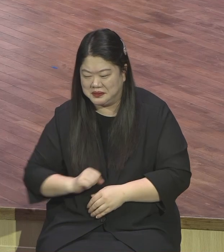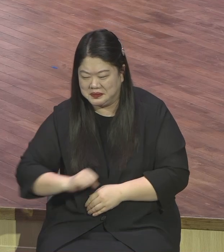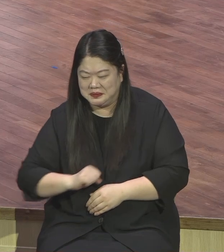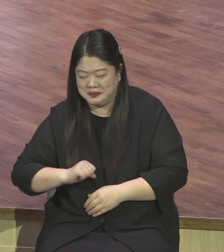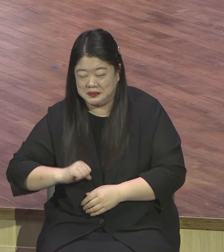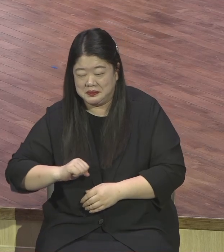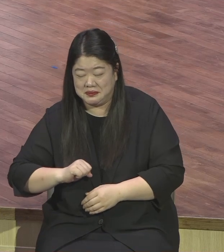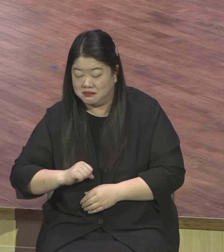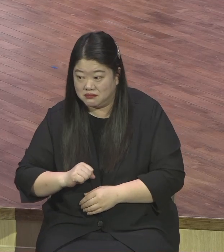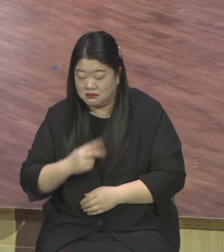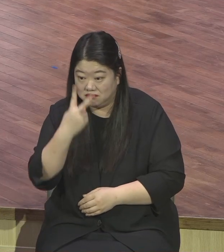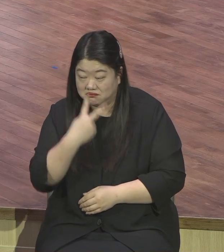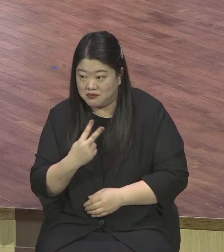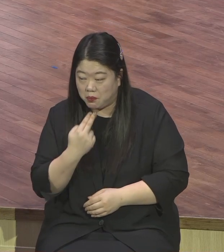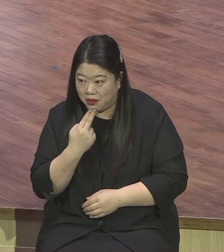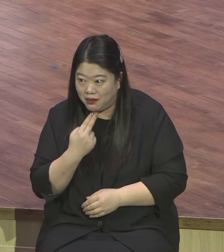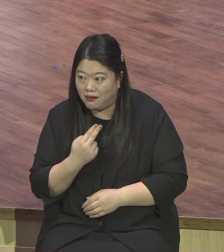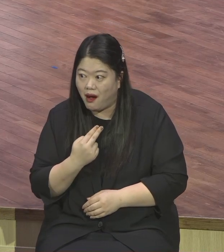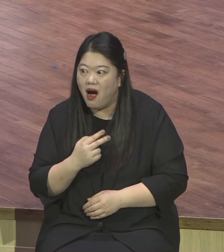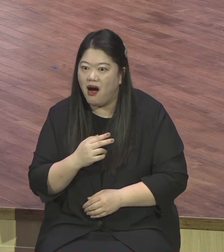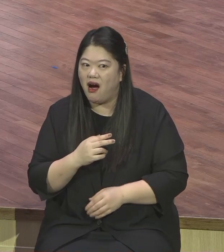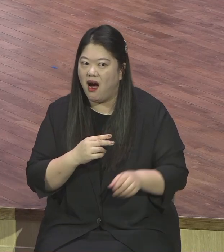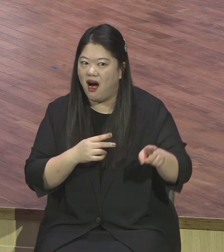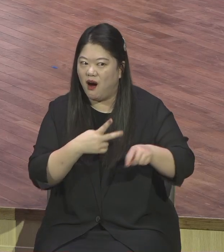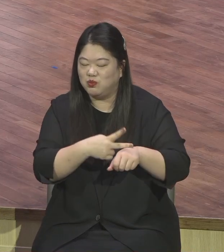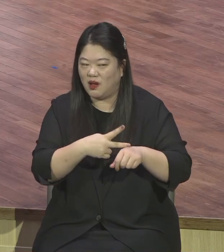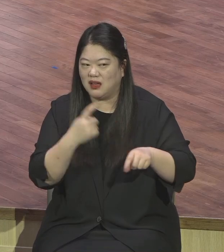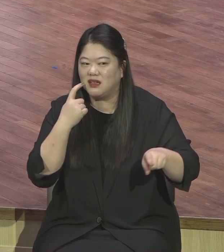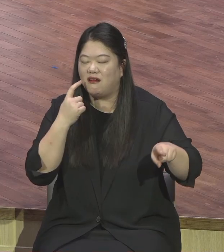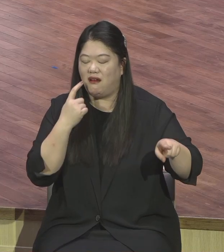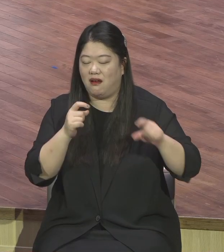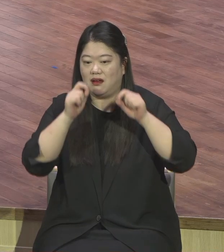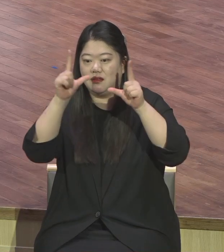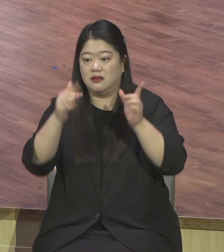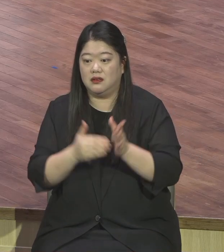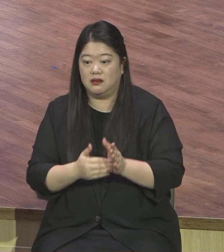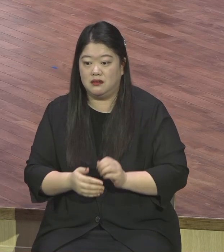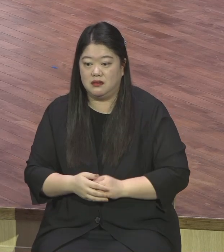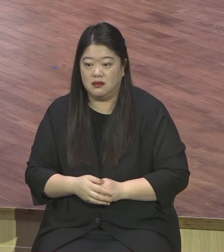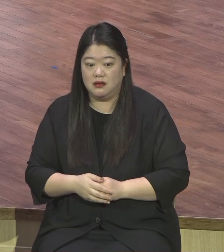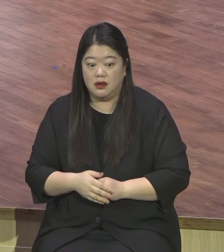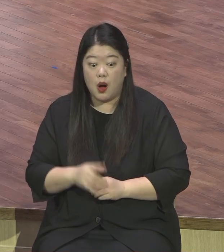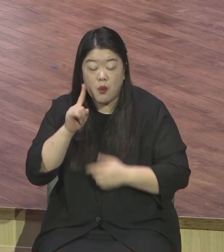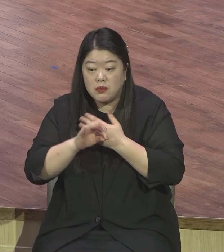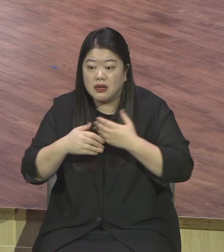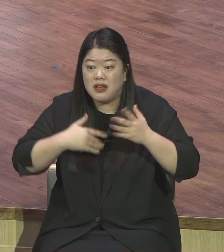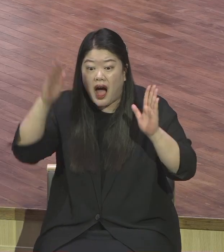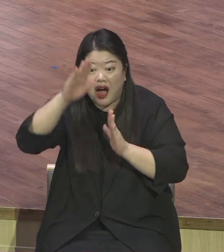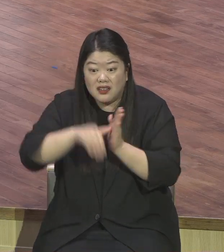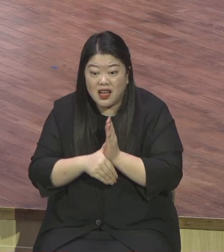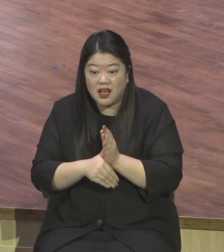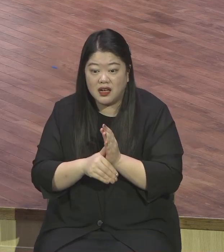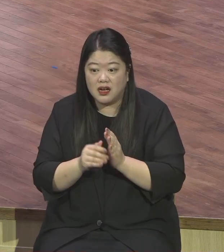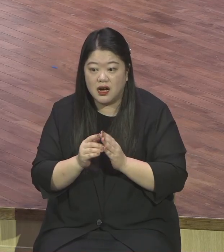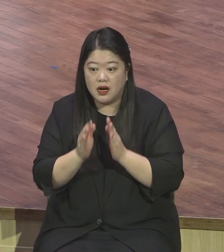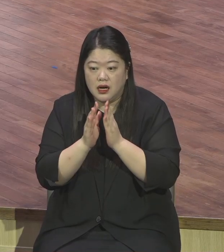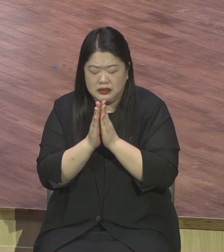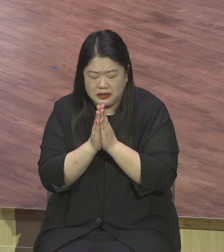모든 것을 전부 다 율법을 잡아놔가지고 겁이나 벌벌벌벌 떨면서 이것도 죄 저것도